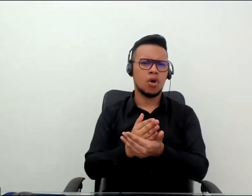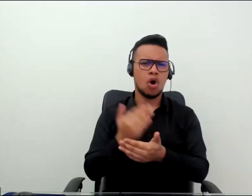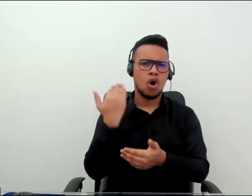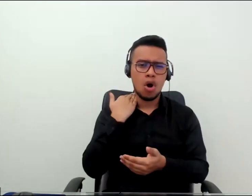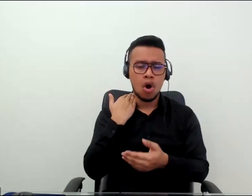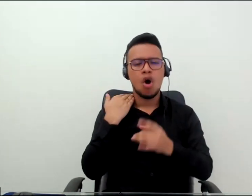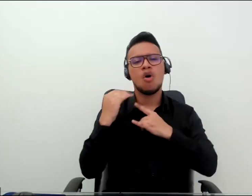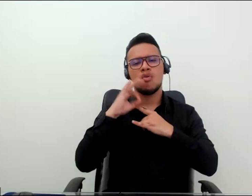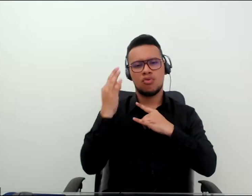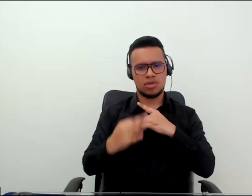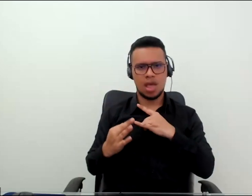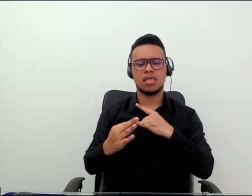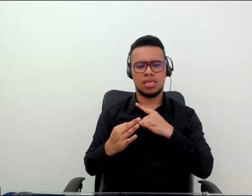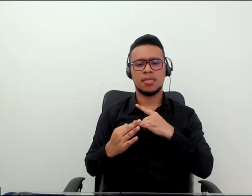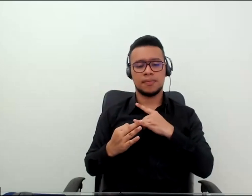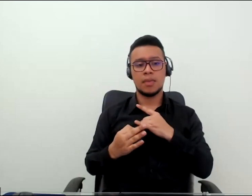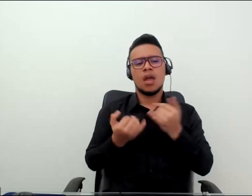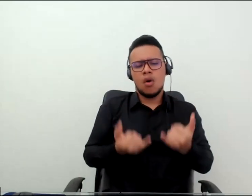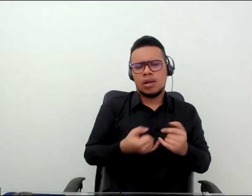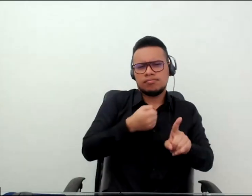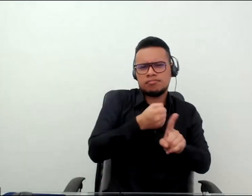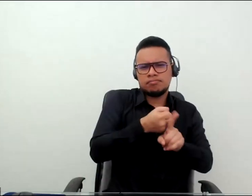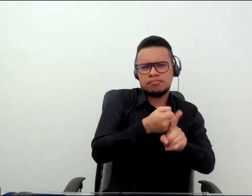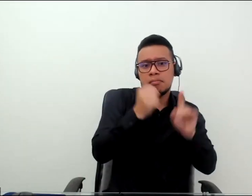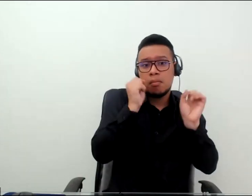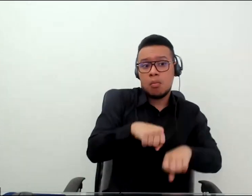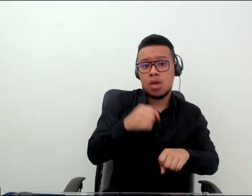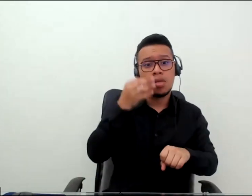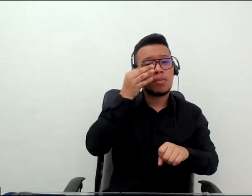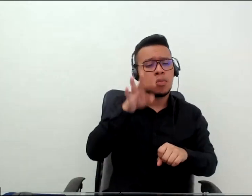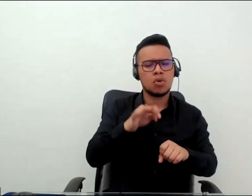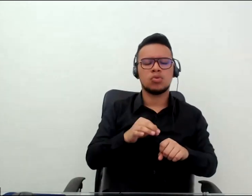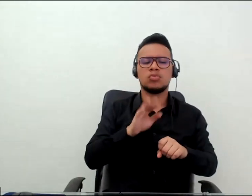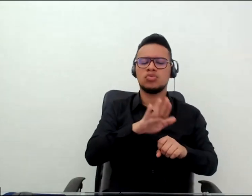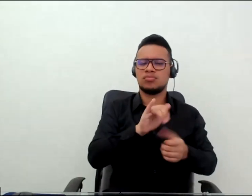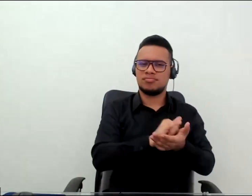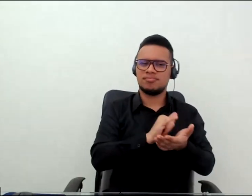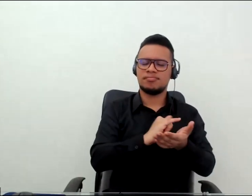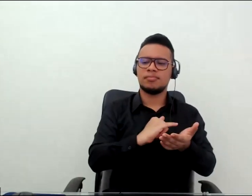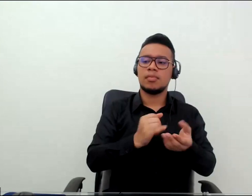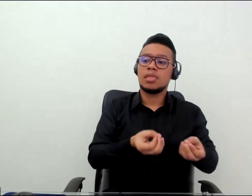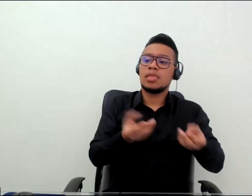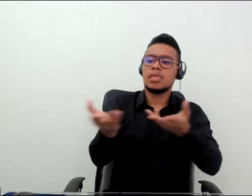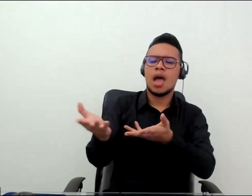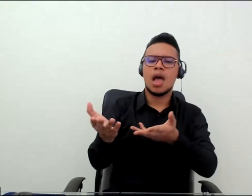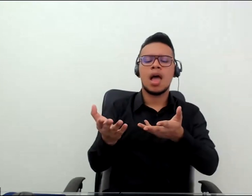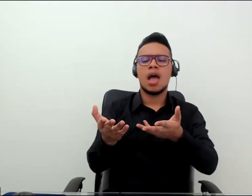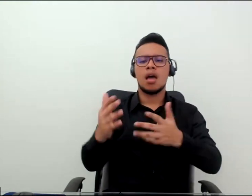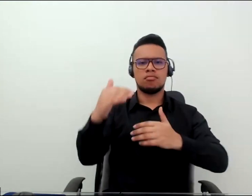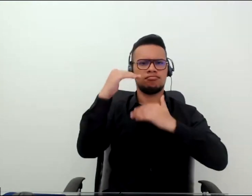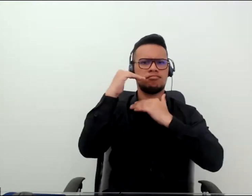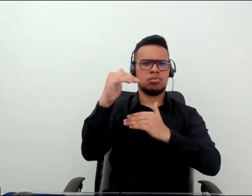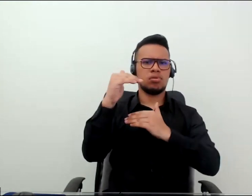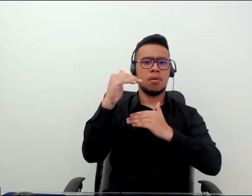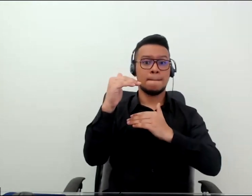para que en la asignación de recursos podamos permitir a la persona el mayor número de créditos en un periodo académico